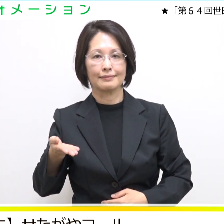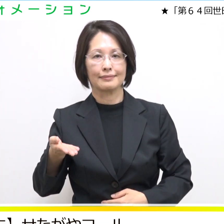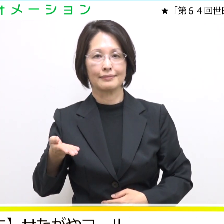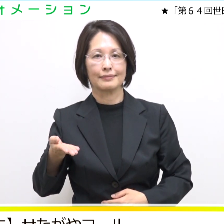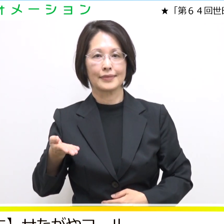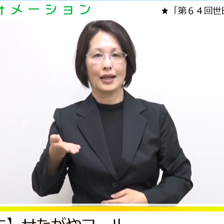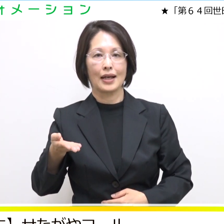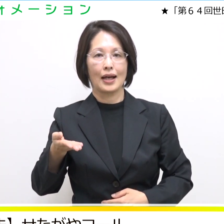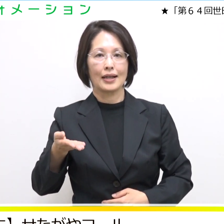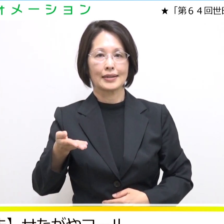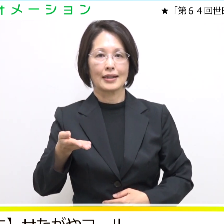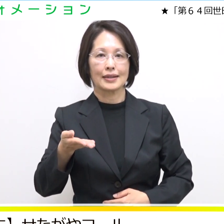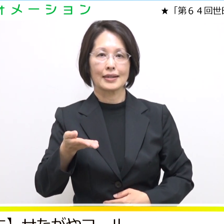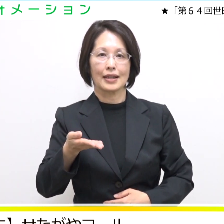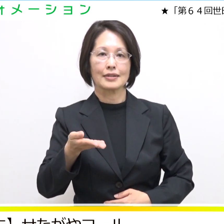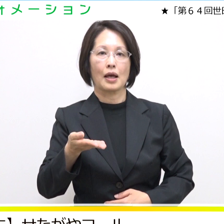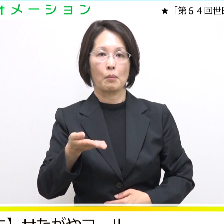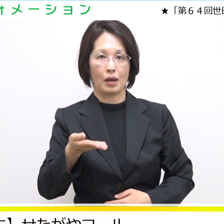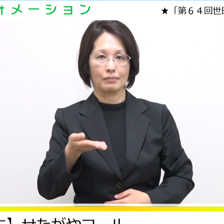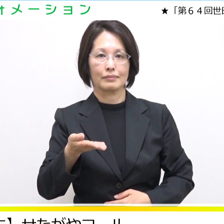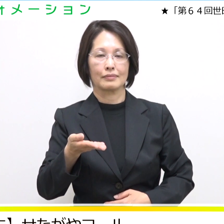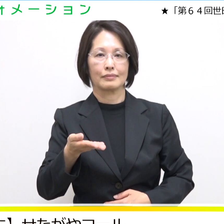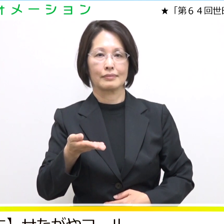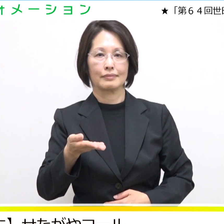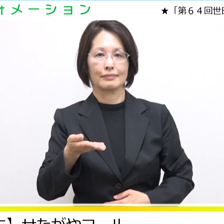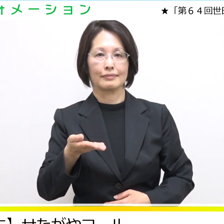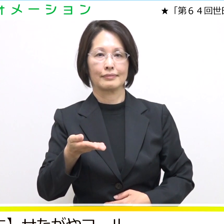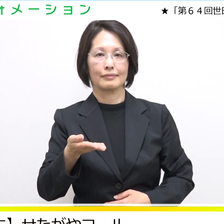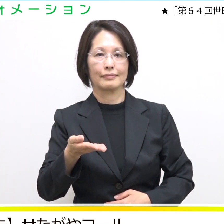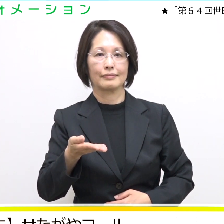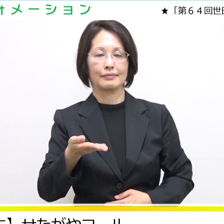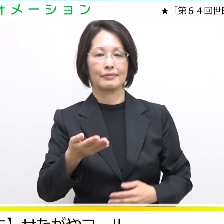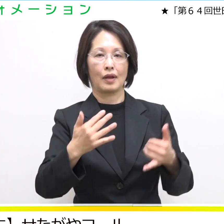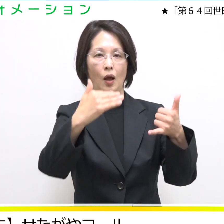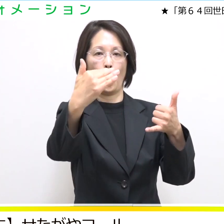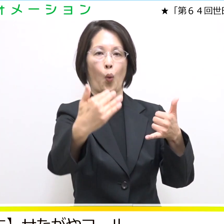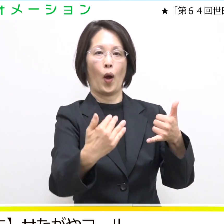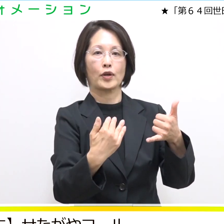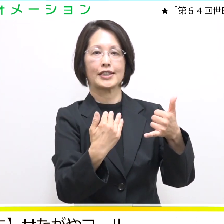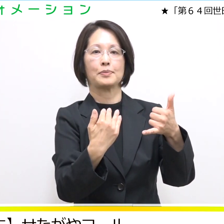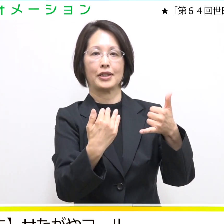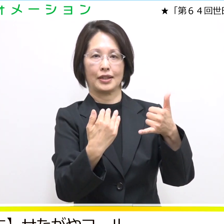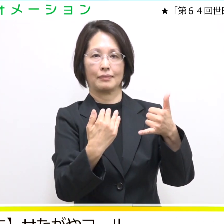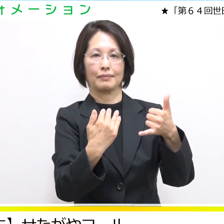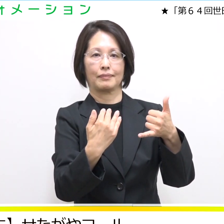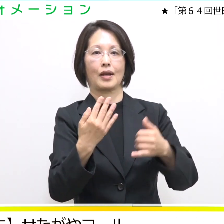54323333番ファクシミリ